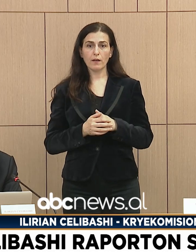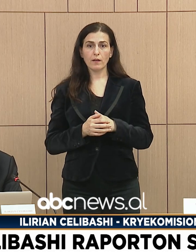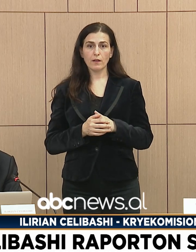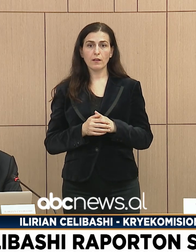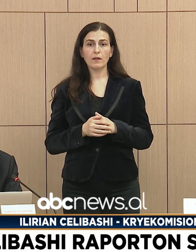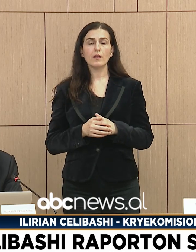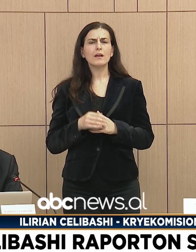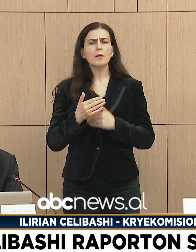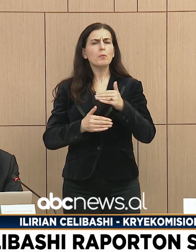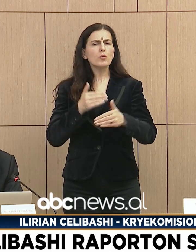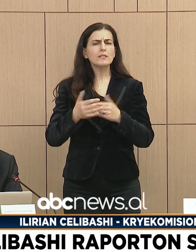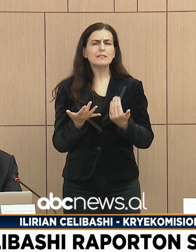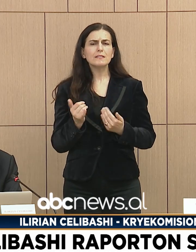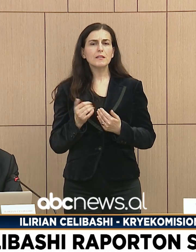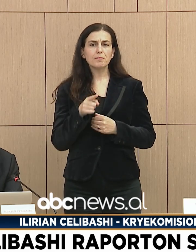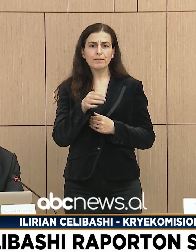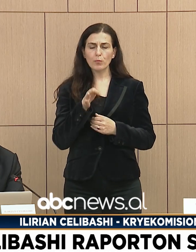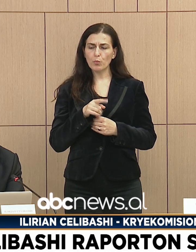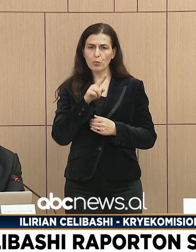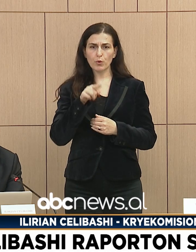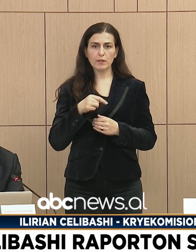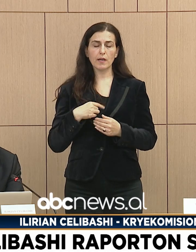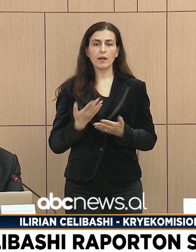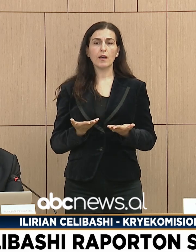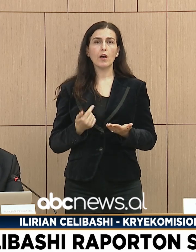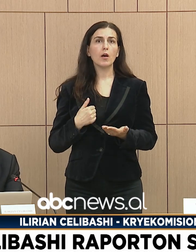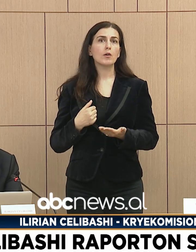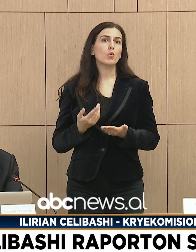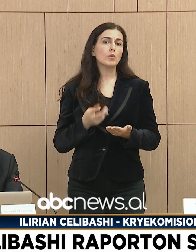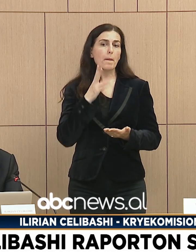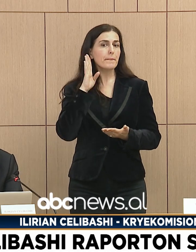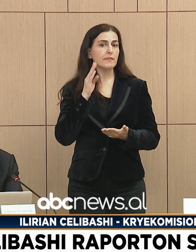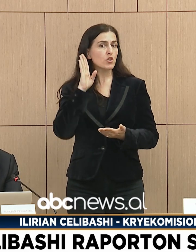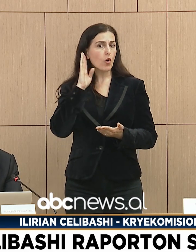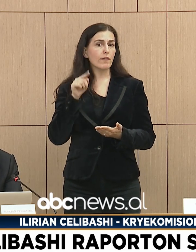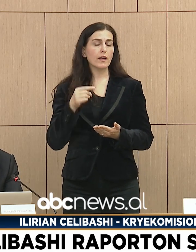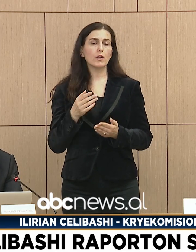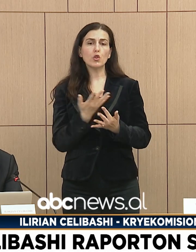Përse për këtë ecuris procesit, nëse vlerëson numrin e denoncimeve,